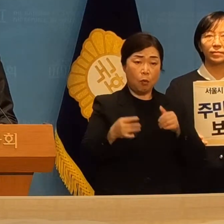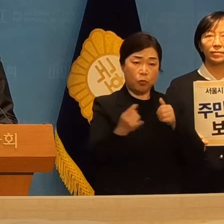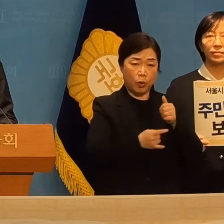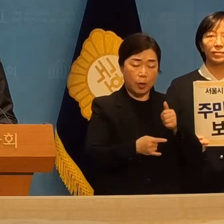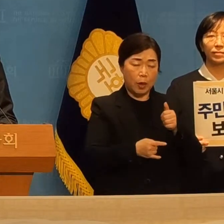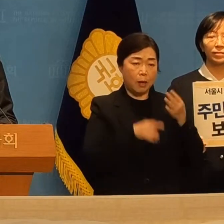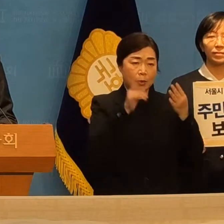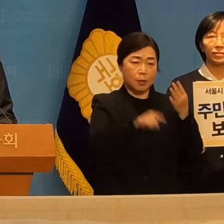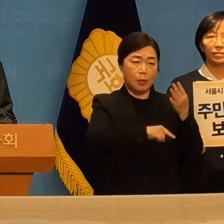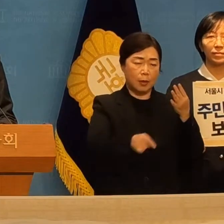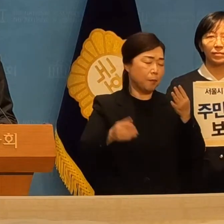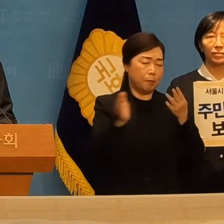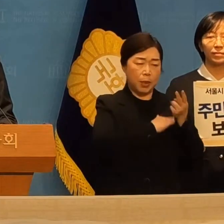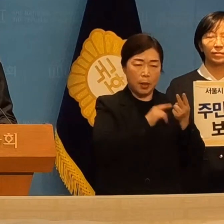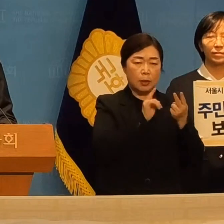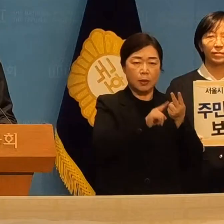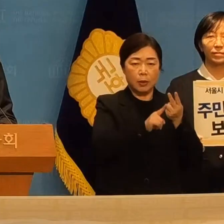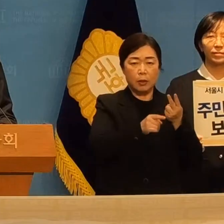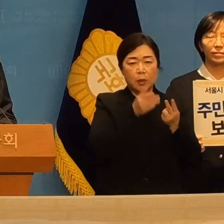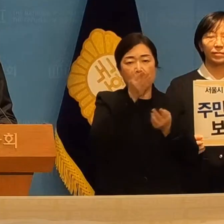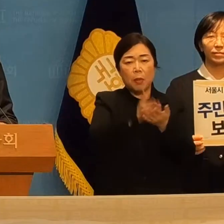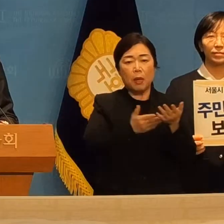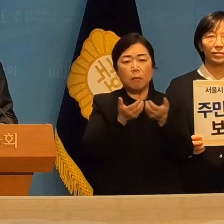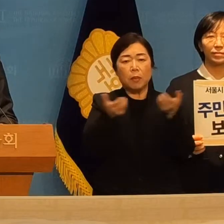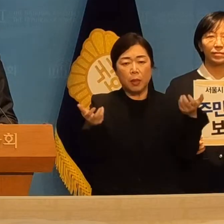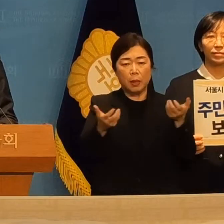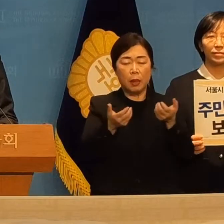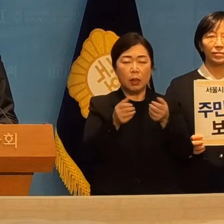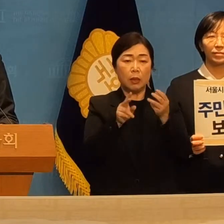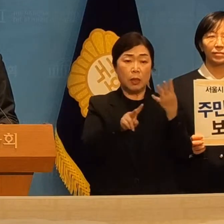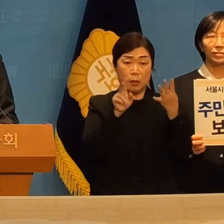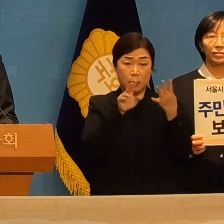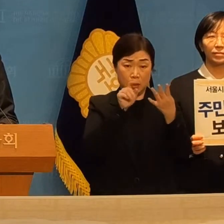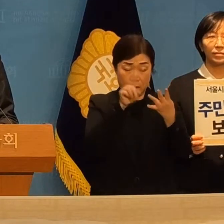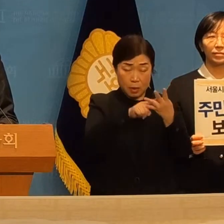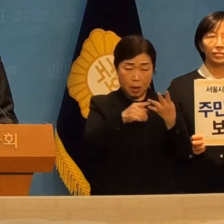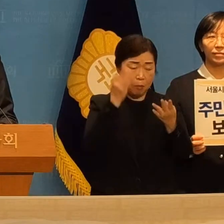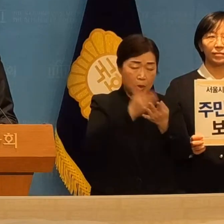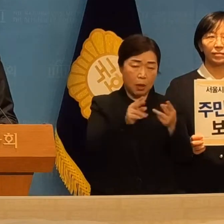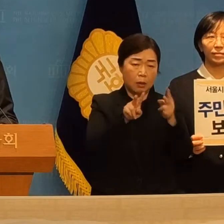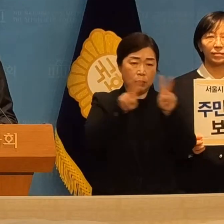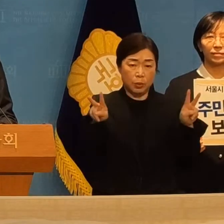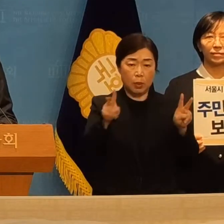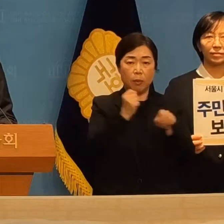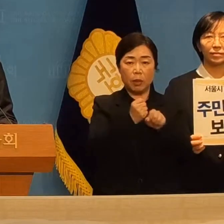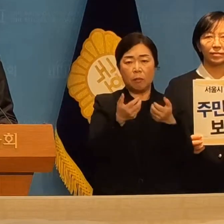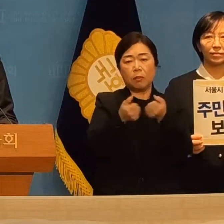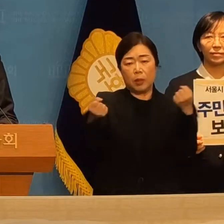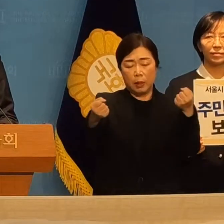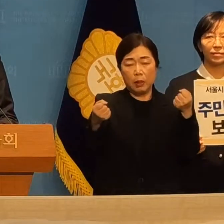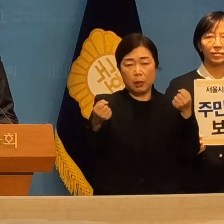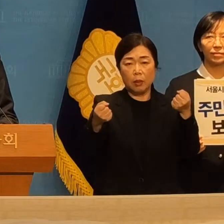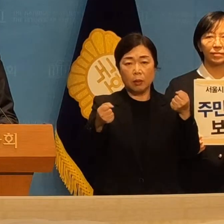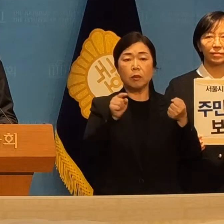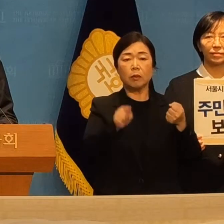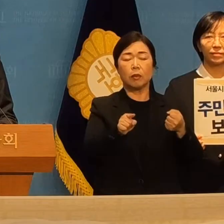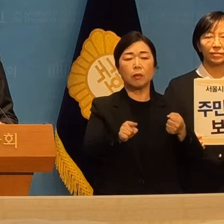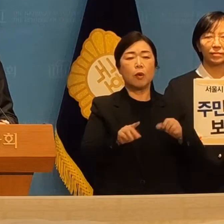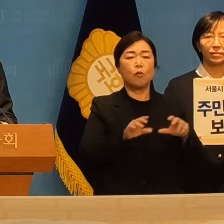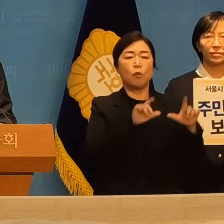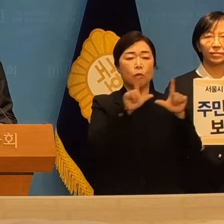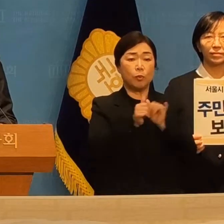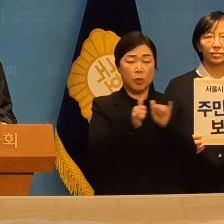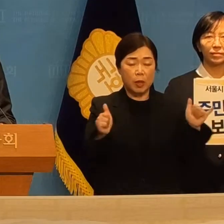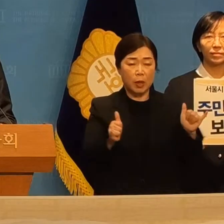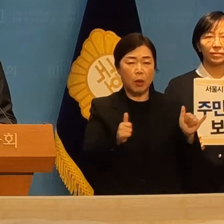4인 선거구를 2인 선거구로 쪼개는 결정을 내렸습니다. 이는 공직선거법이 지향하는 민의의 반영이 아니라 명백한